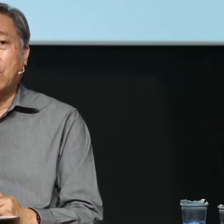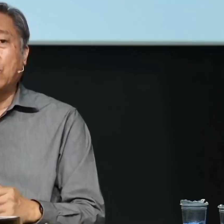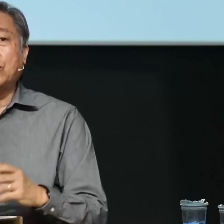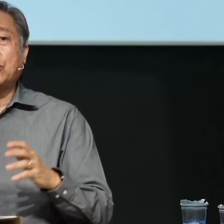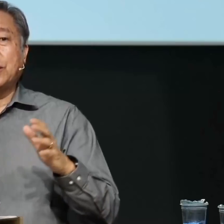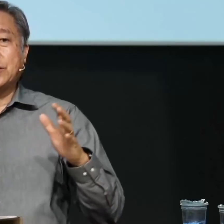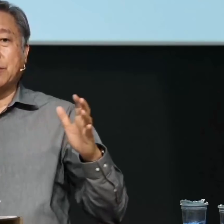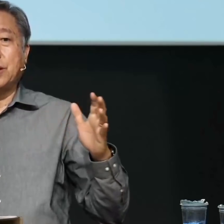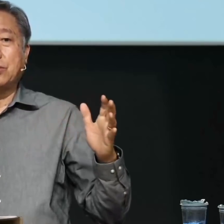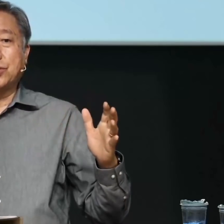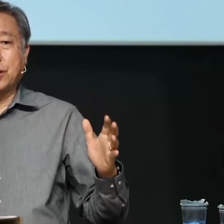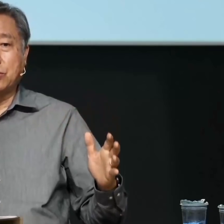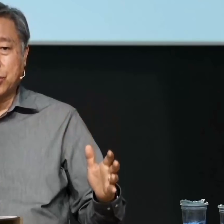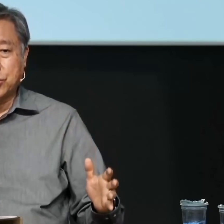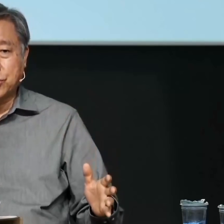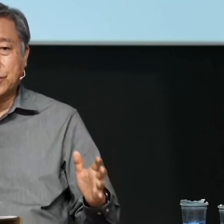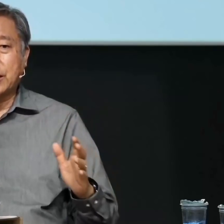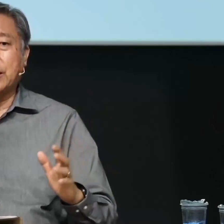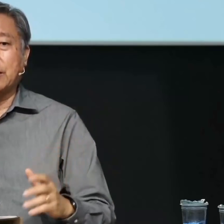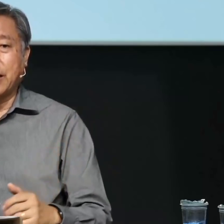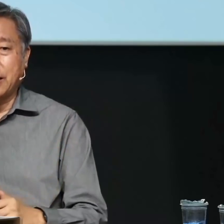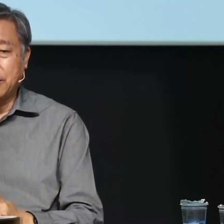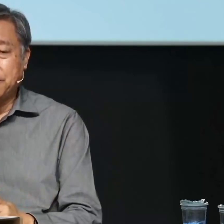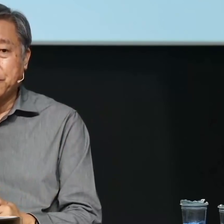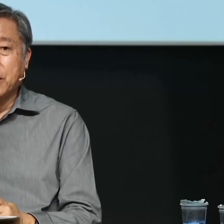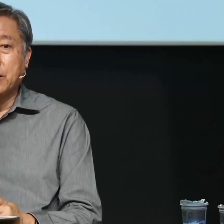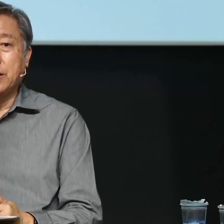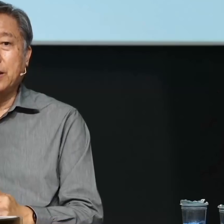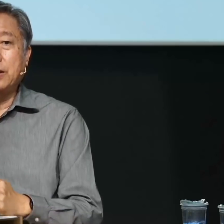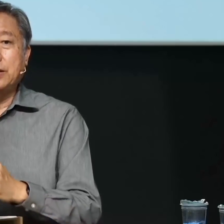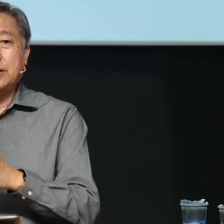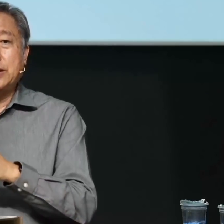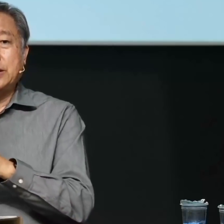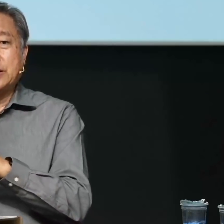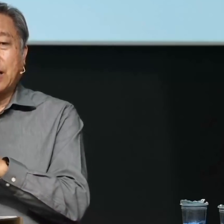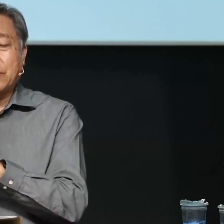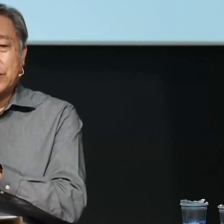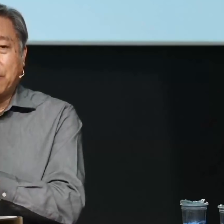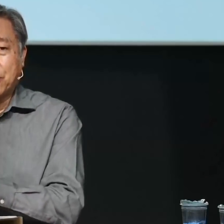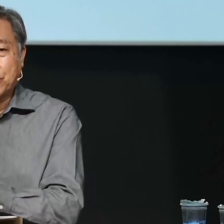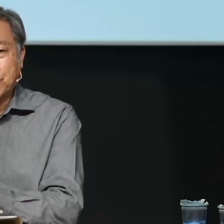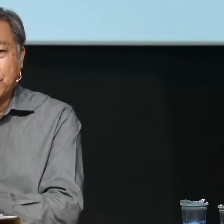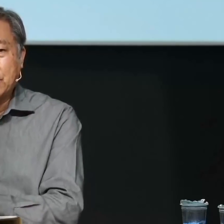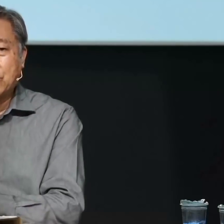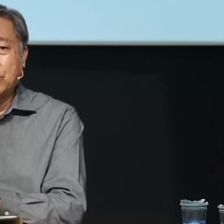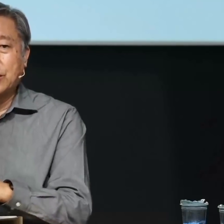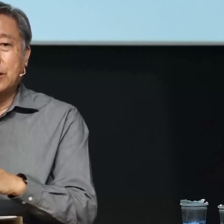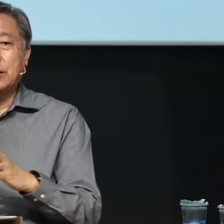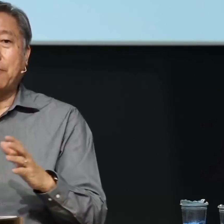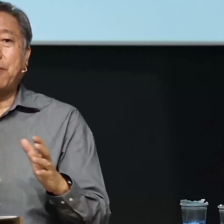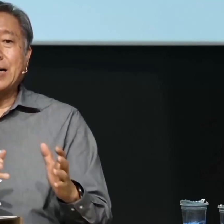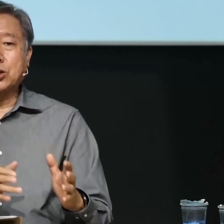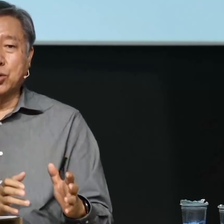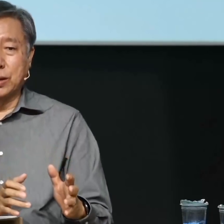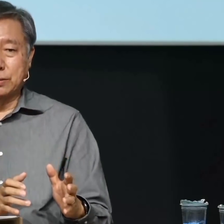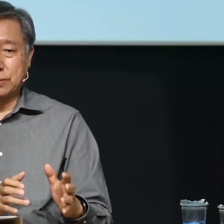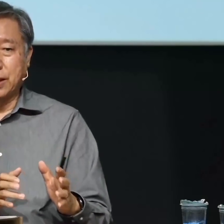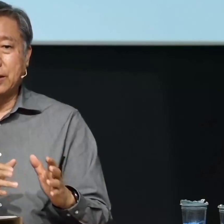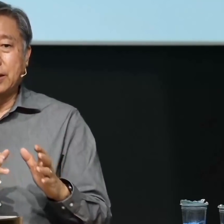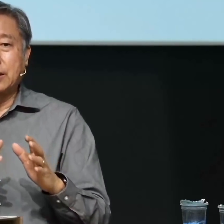vendo a última semana do Senhor Jesus aqui na terra, e estava se aproximando da